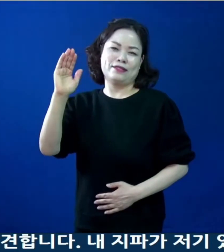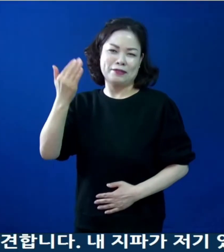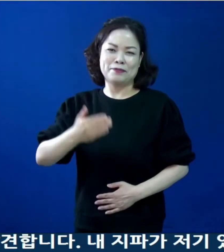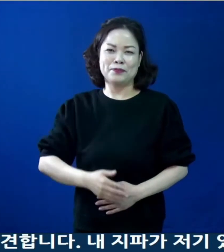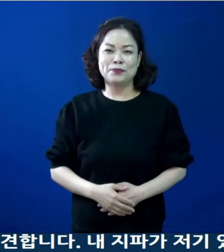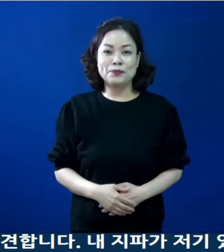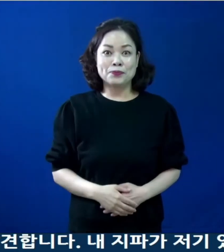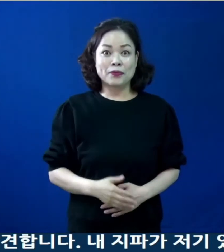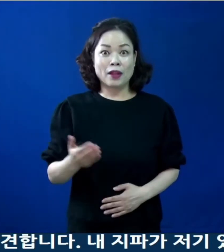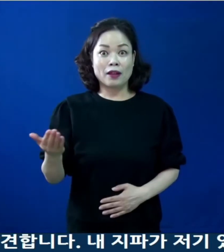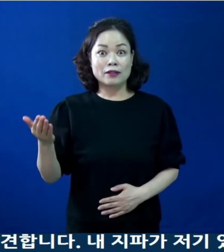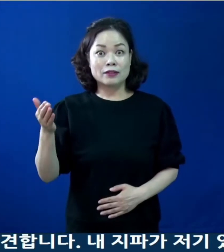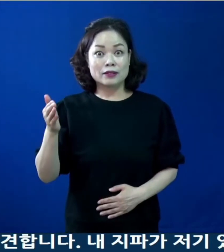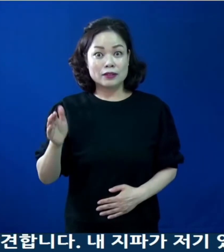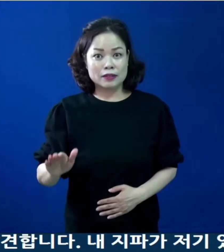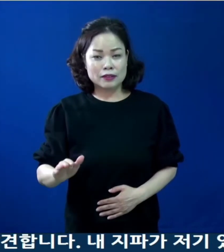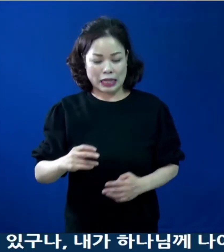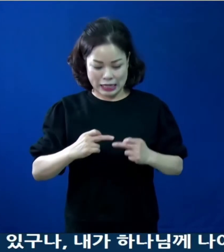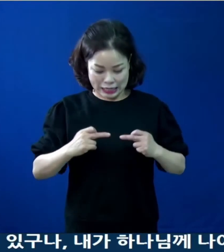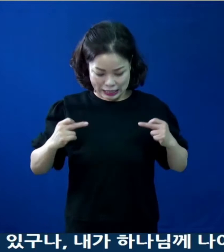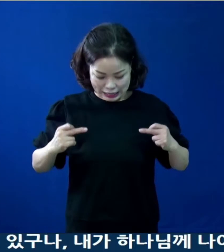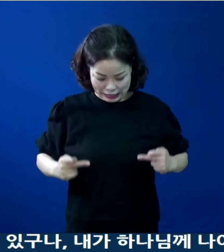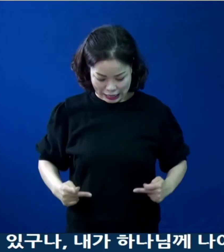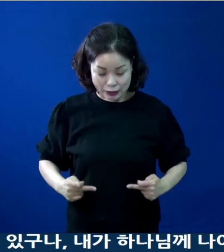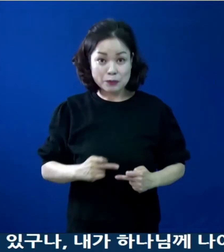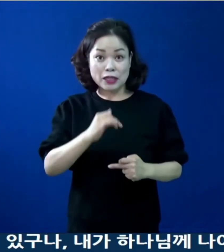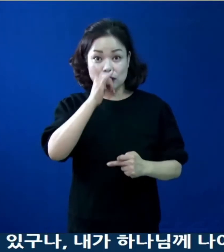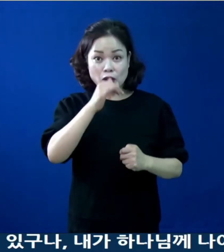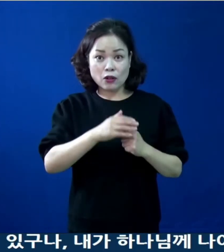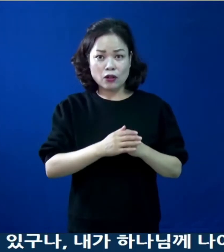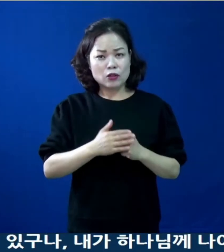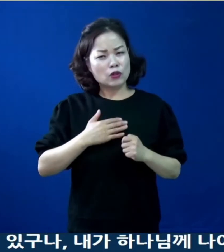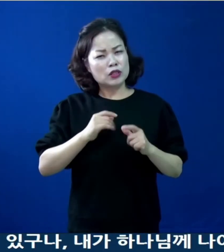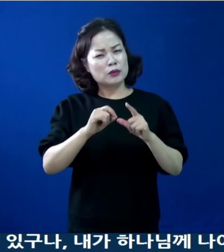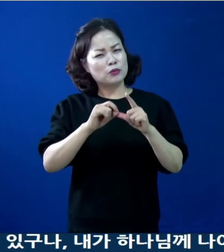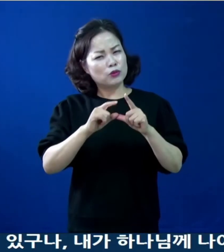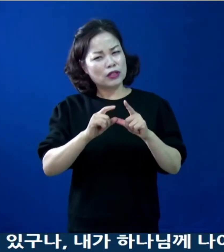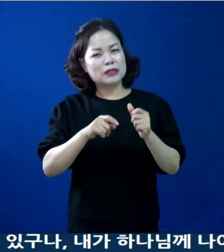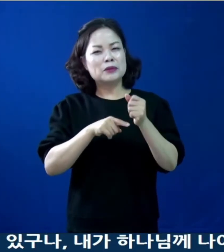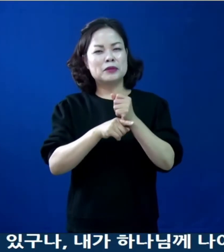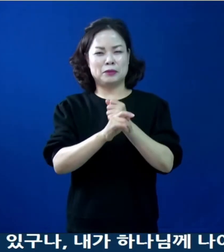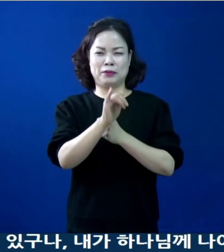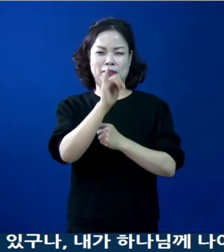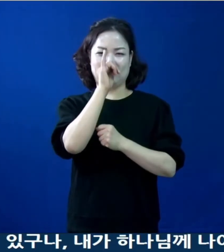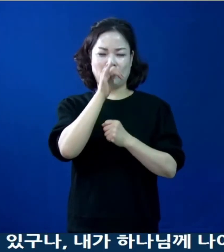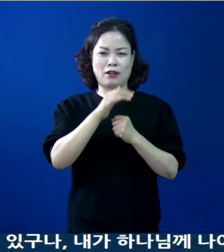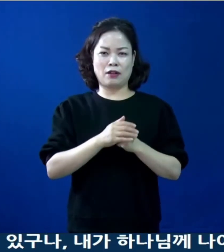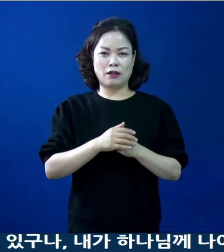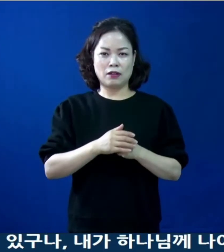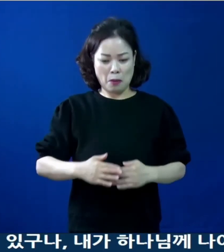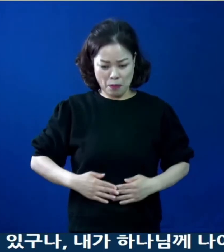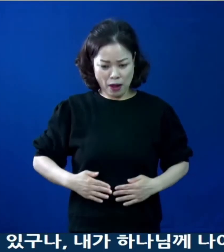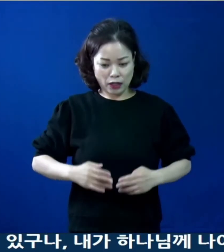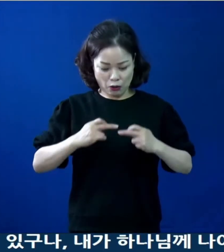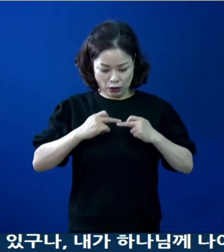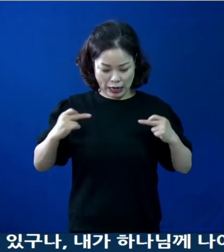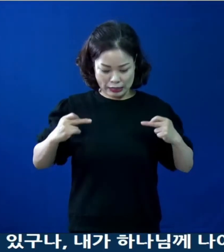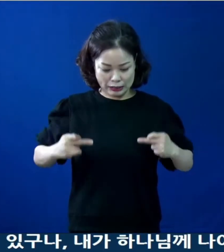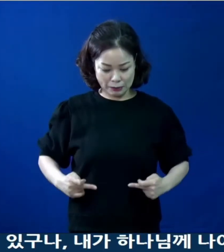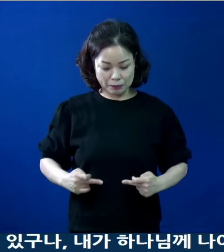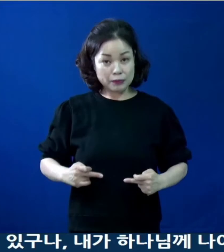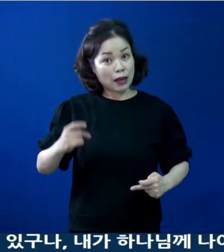사실이죠. 근데 이게 가슴에 달려 있습니다. 저는 이 부분도 참 의미가 있다고. 왜 배에다 안 하고 가슴에다